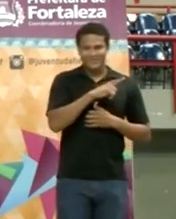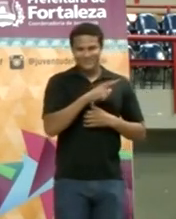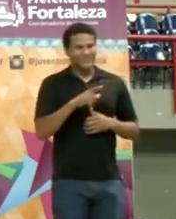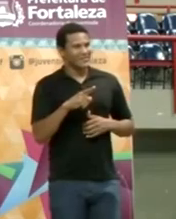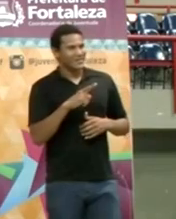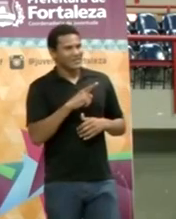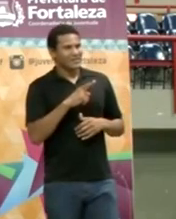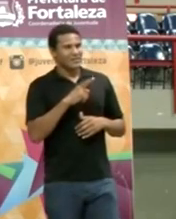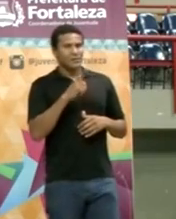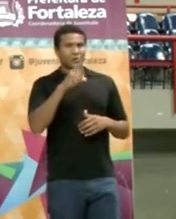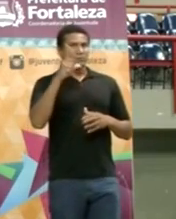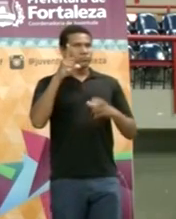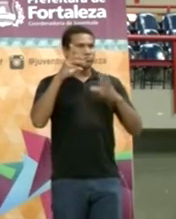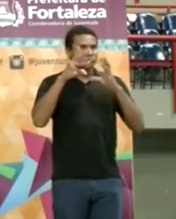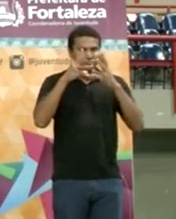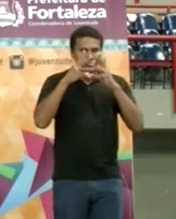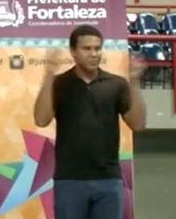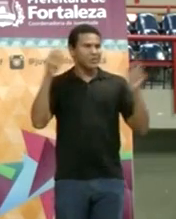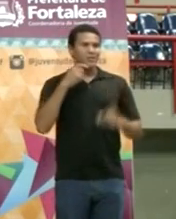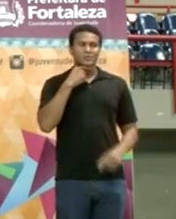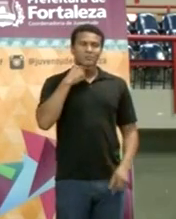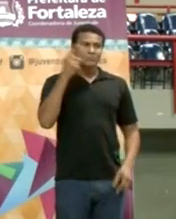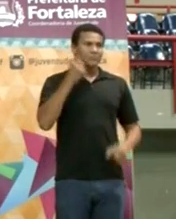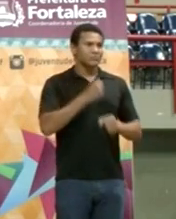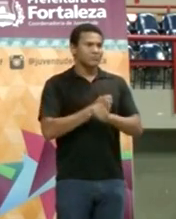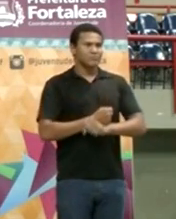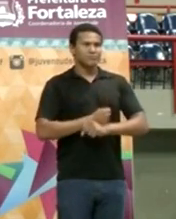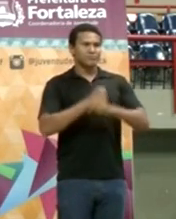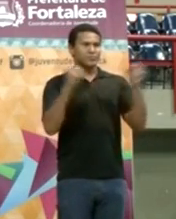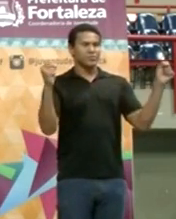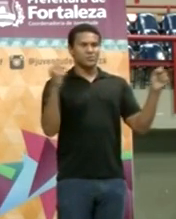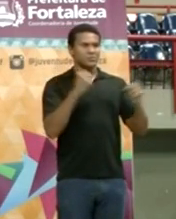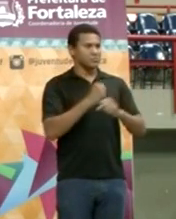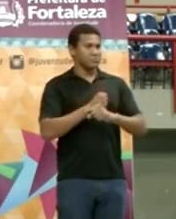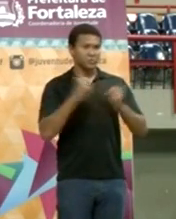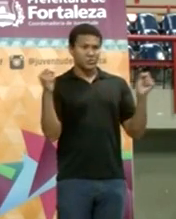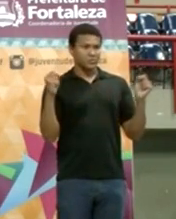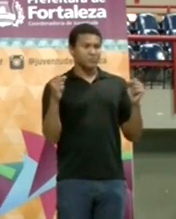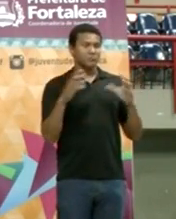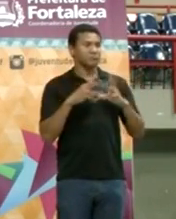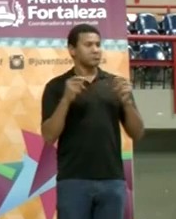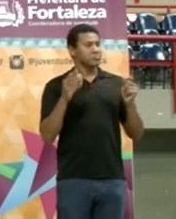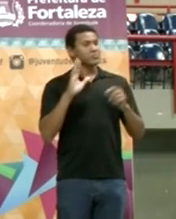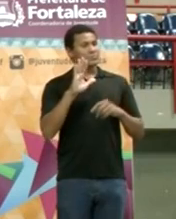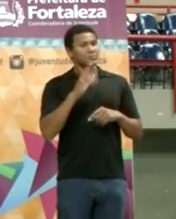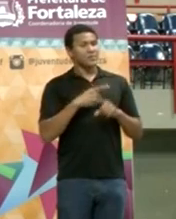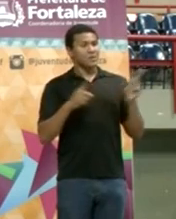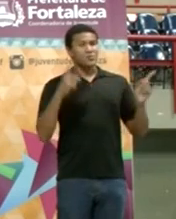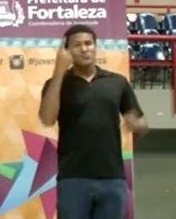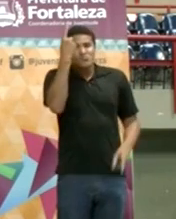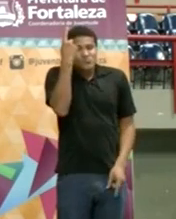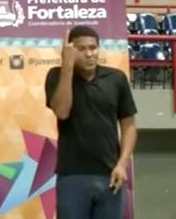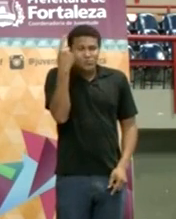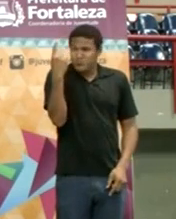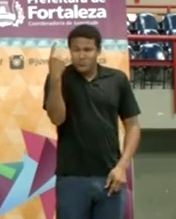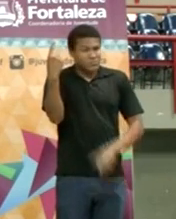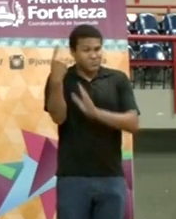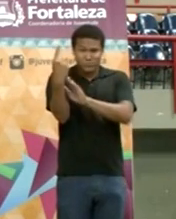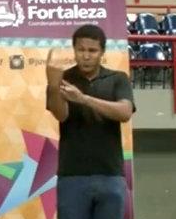incuráveis. Então essa condição relacionada ao HIV especificamente, foi um caso